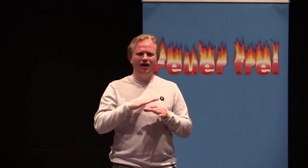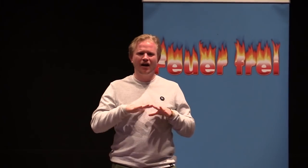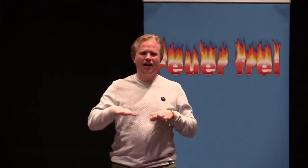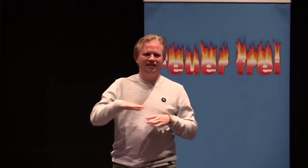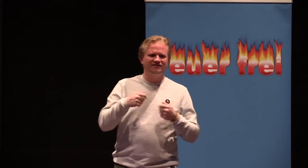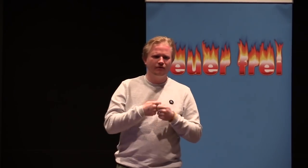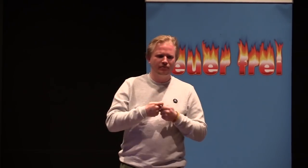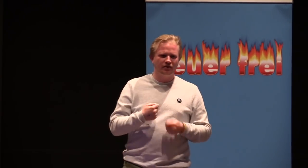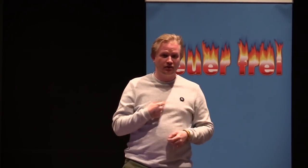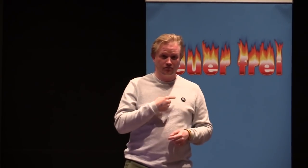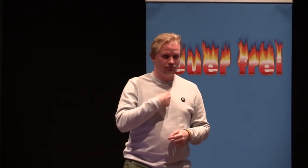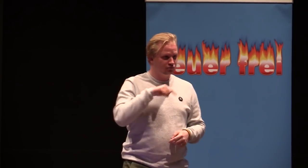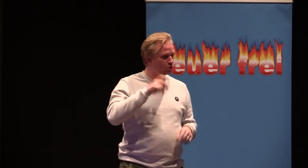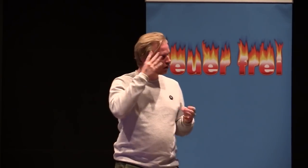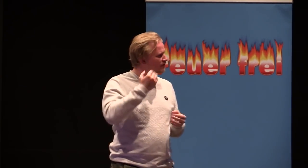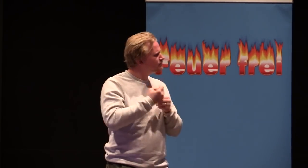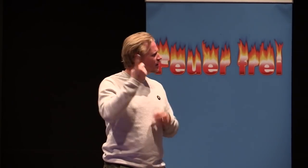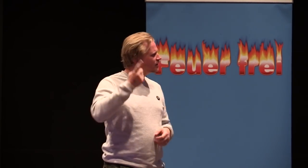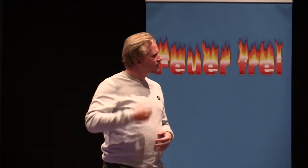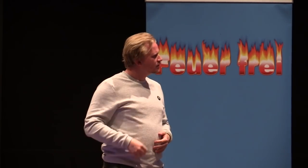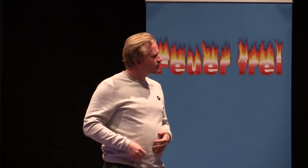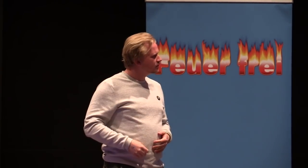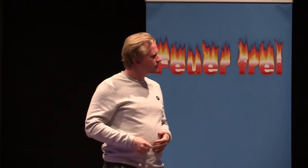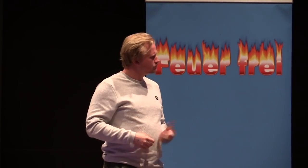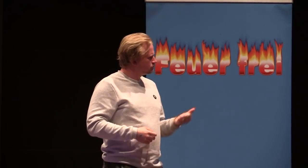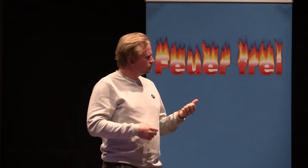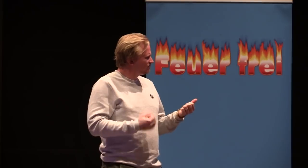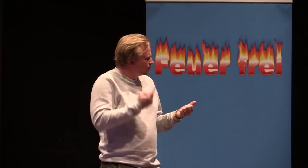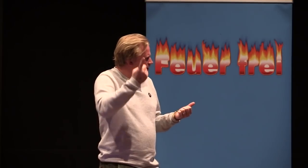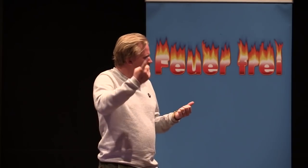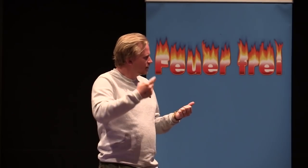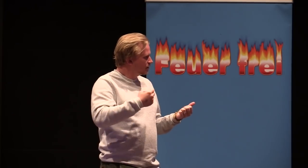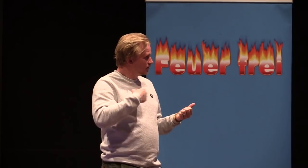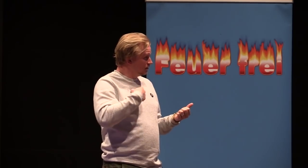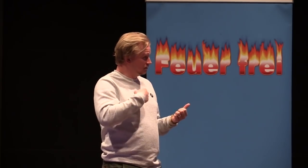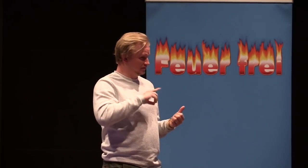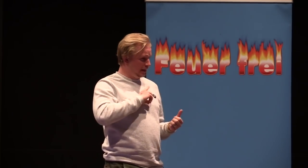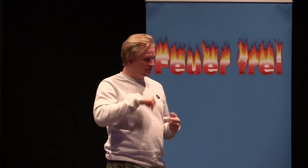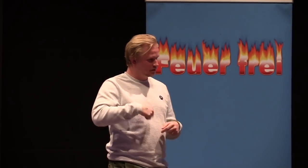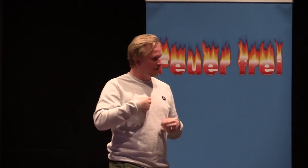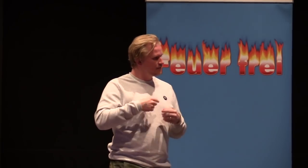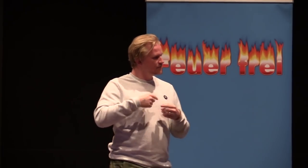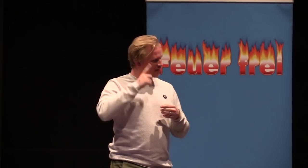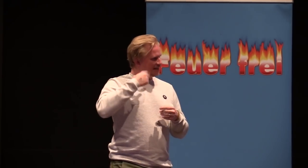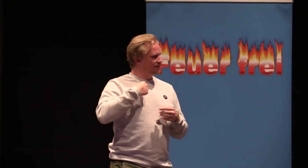Ich habe mich nach dem Interview von Antonia gerade gefragt, was machen die Landesverbände überhaupt?